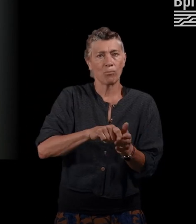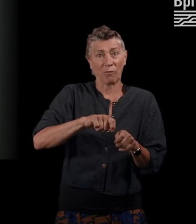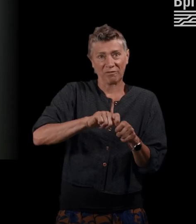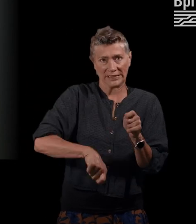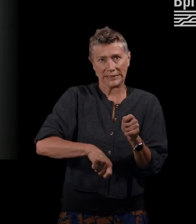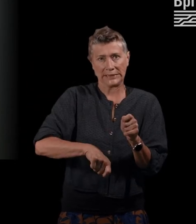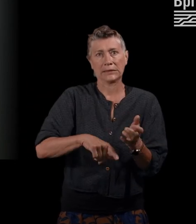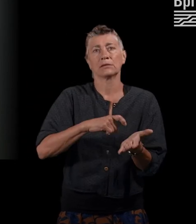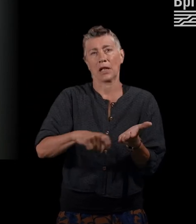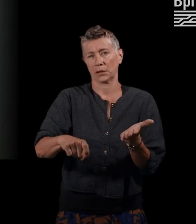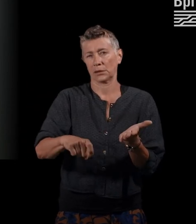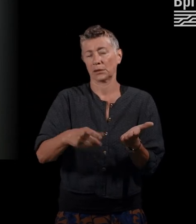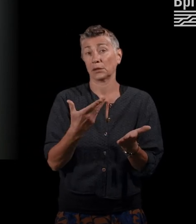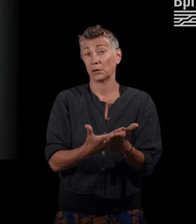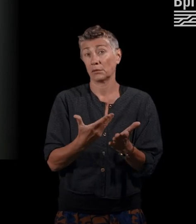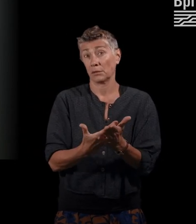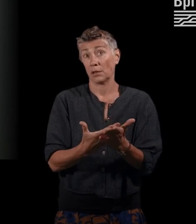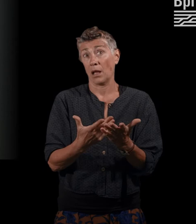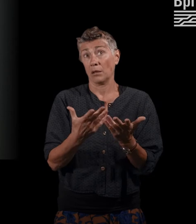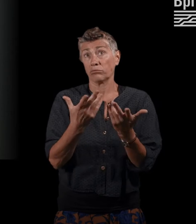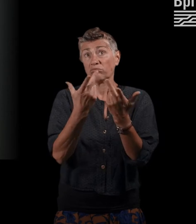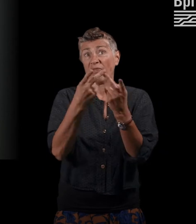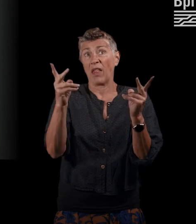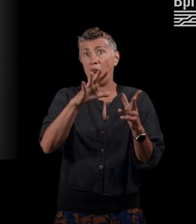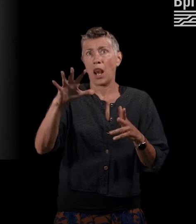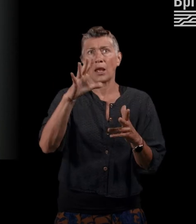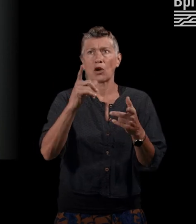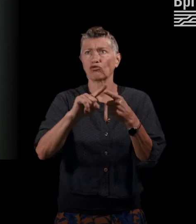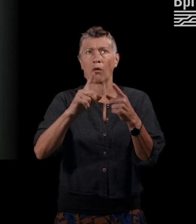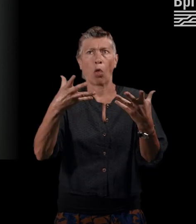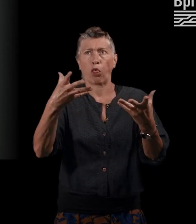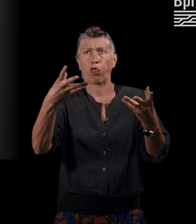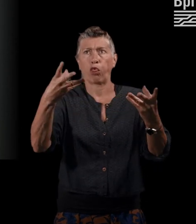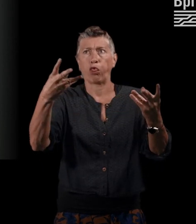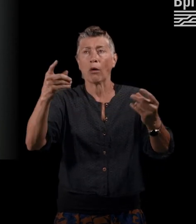et ça vaut aussi pour la ville physique, fixer ce qui est en train de disparaître.